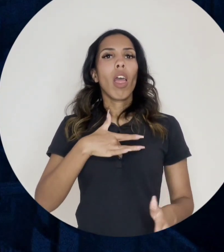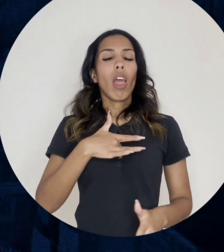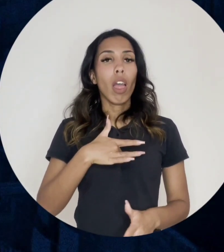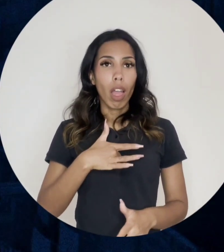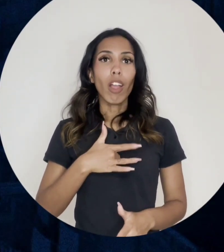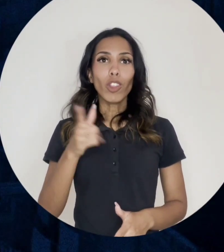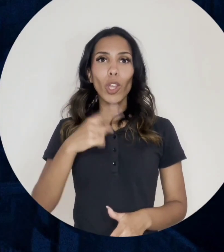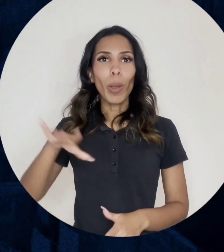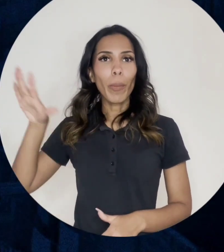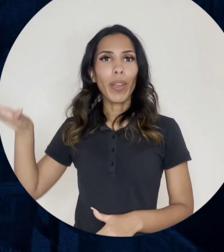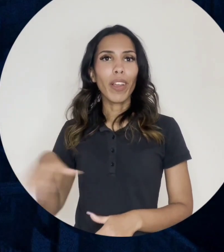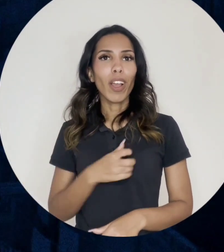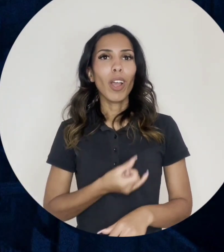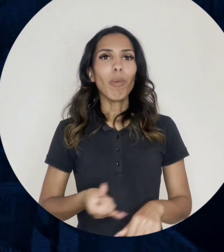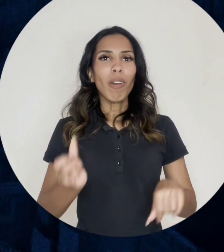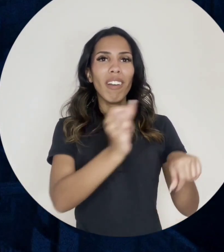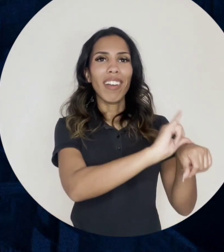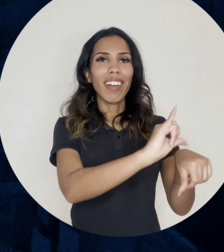isso, né? Foi